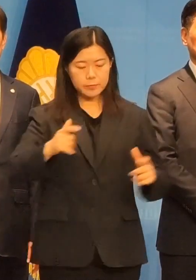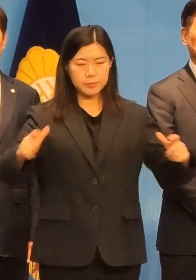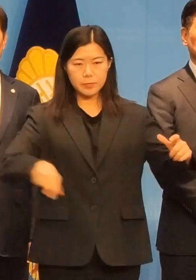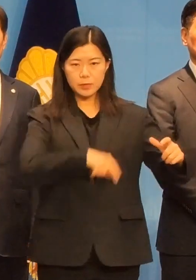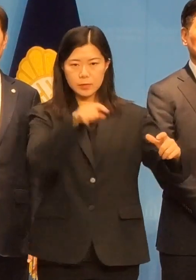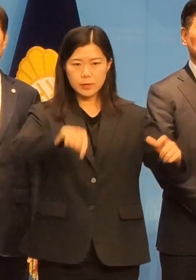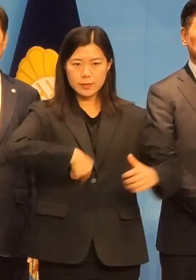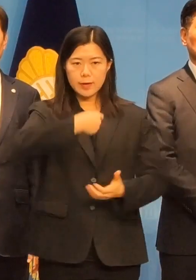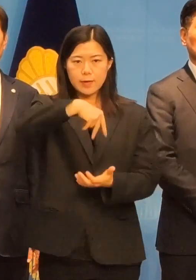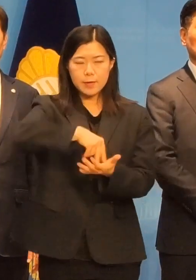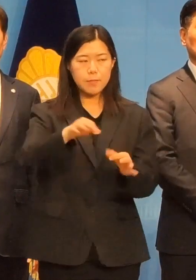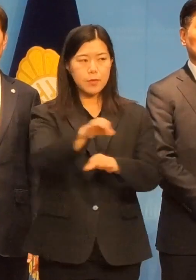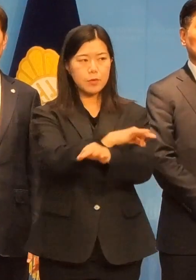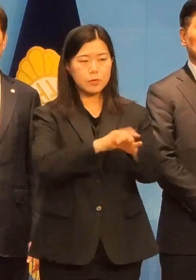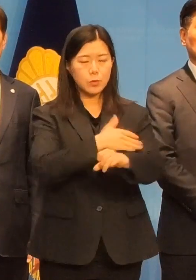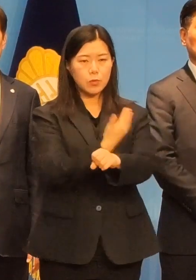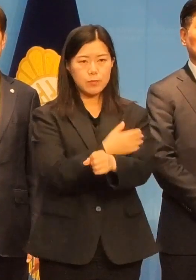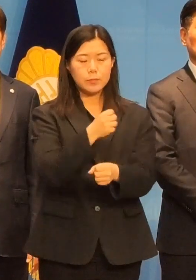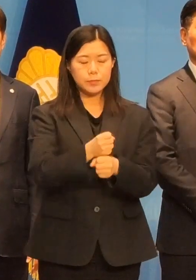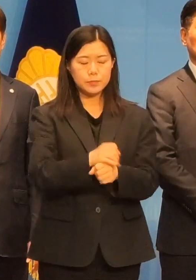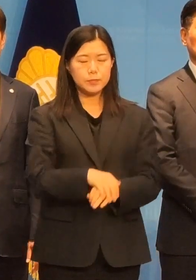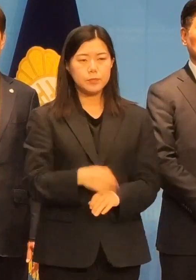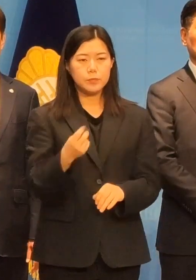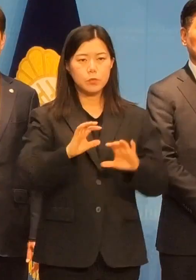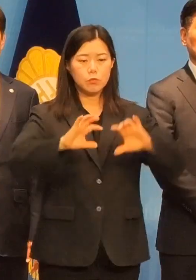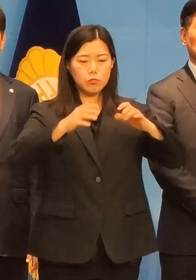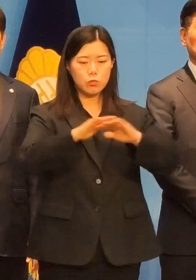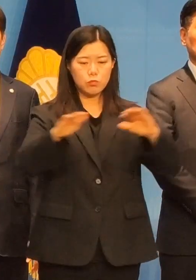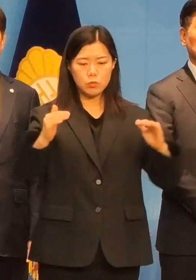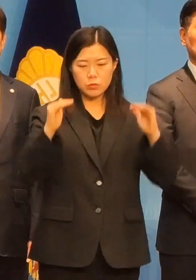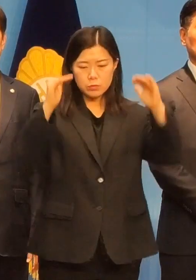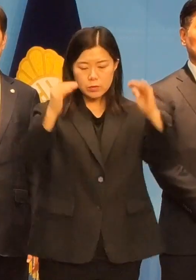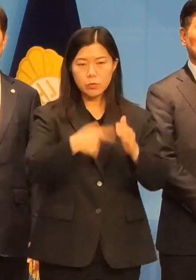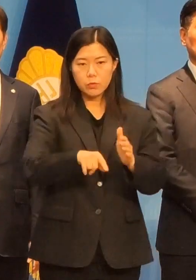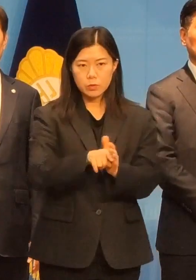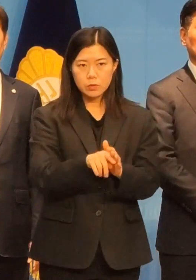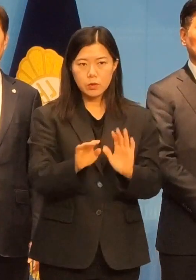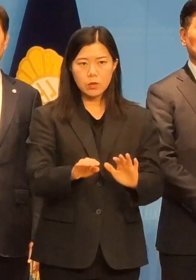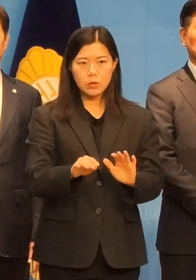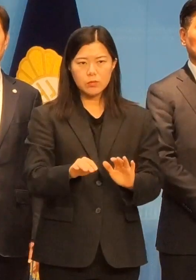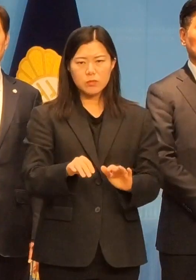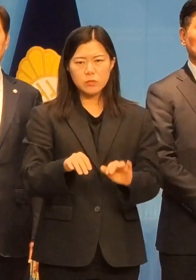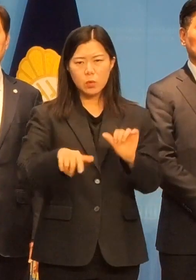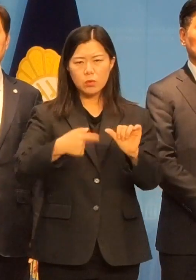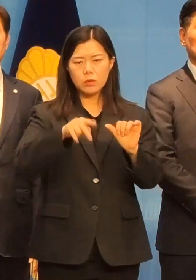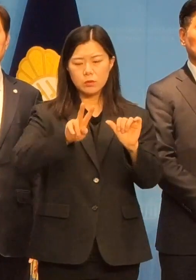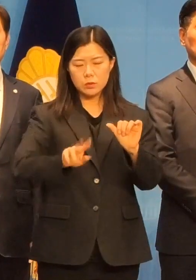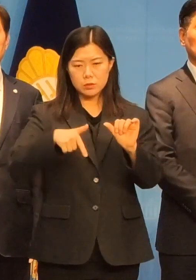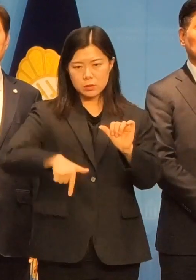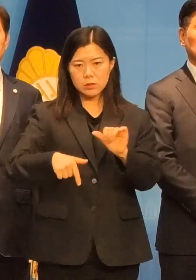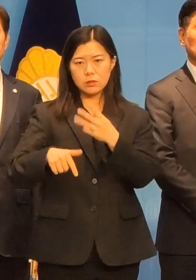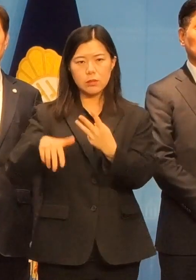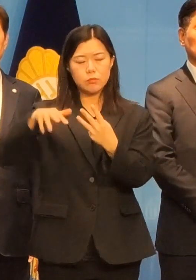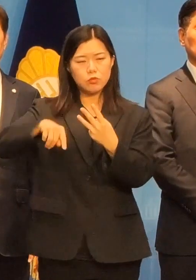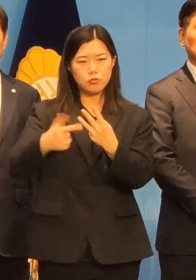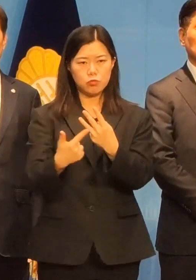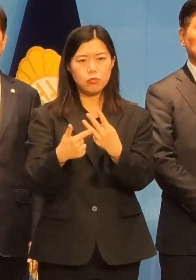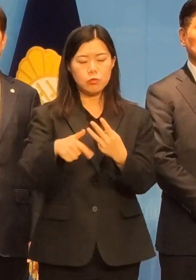자립적 경제권을 형성하고 국가 균형 성장 전략인 5극 3특을 효과적으로